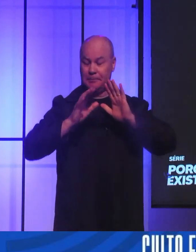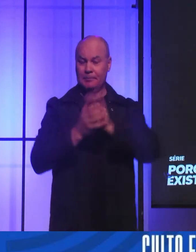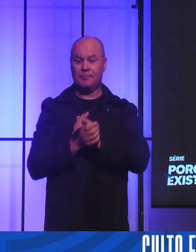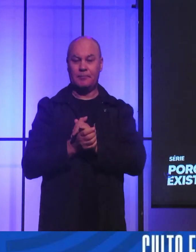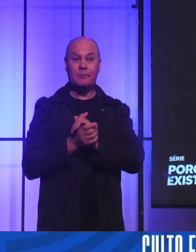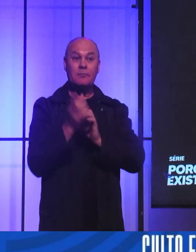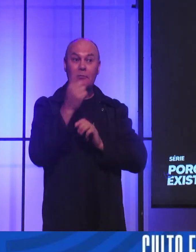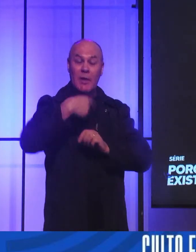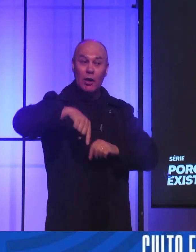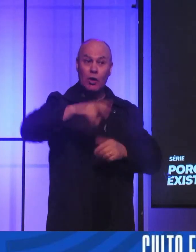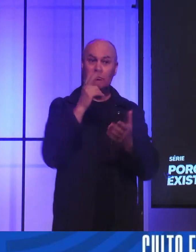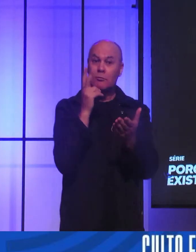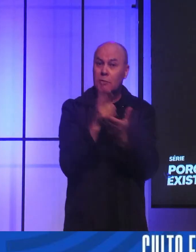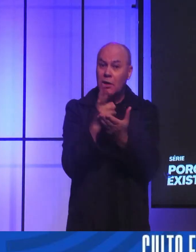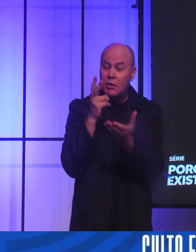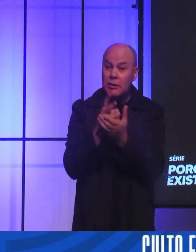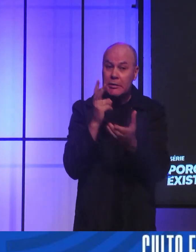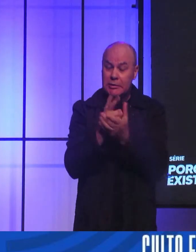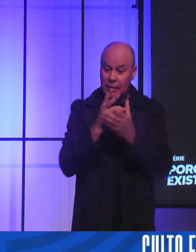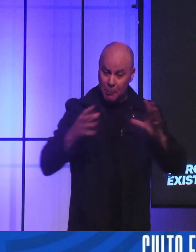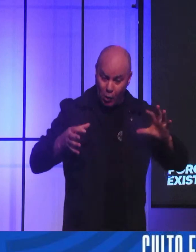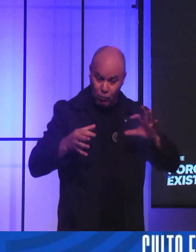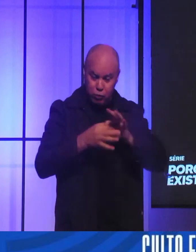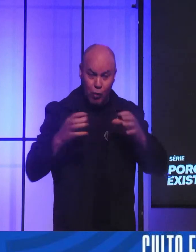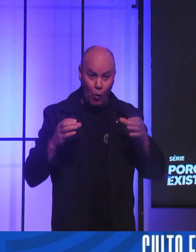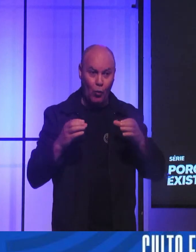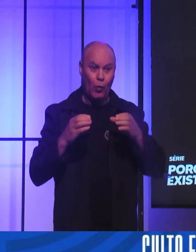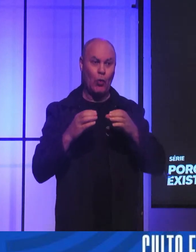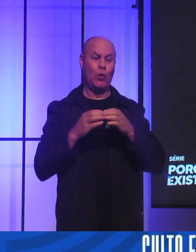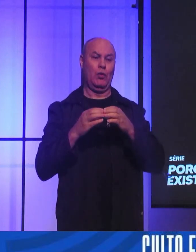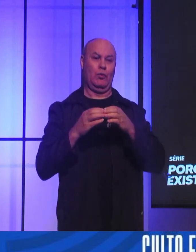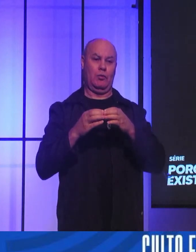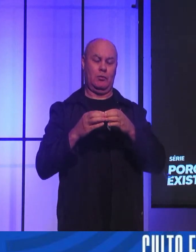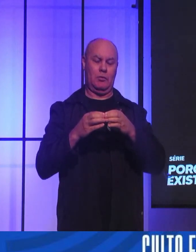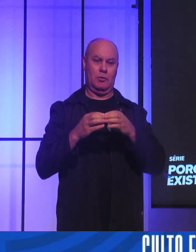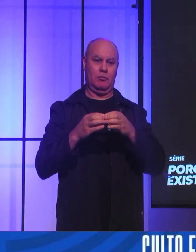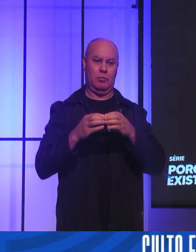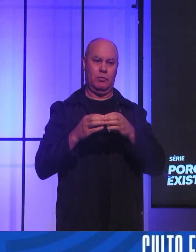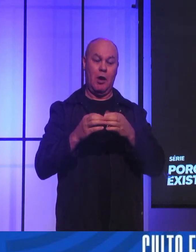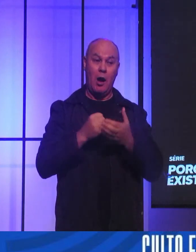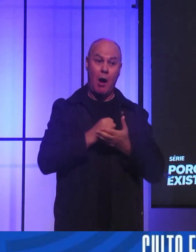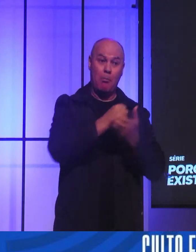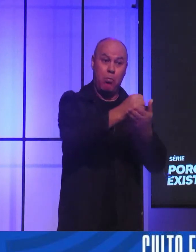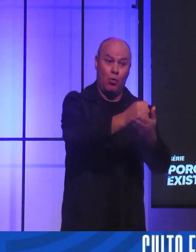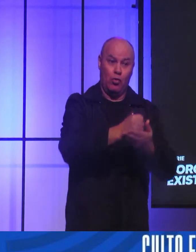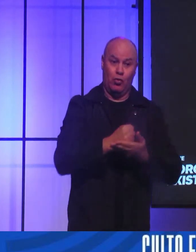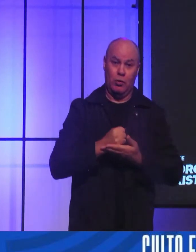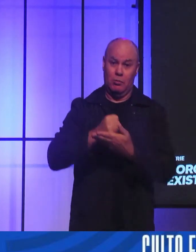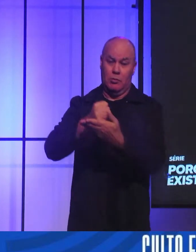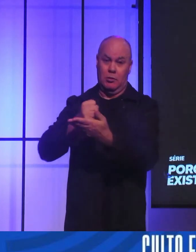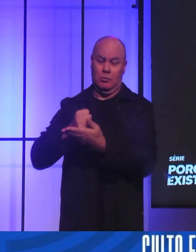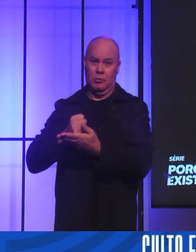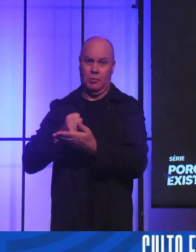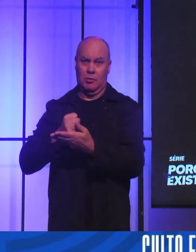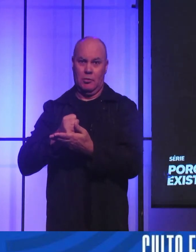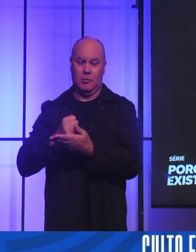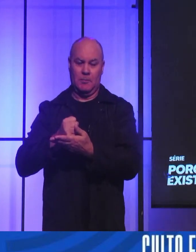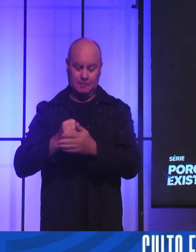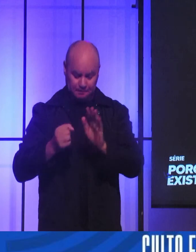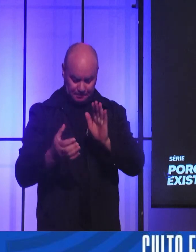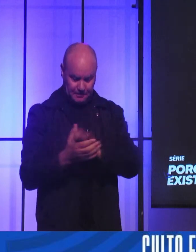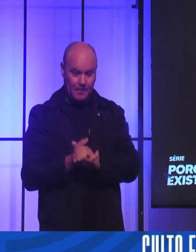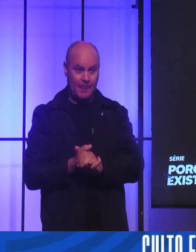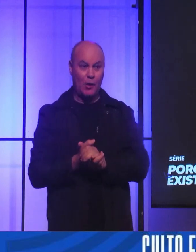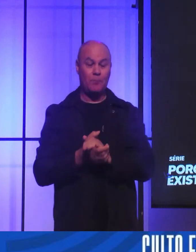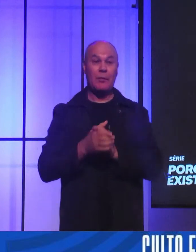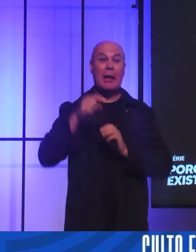comunitariamente, realizamos. Então, por exemplo, na última classe de membresia, sempre a classe de membresia, eu dou